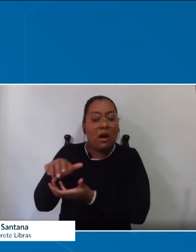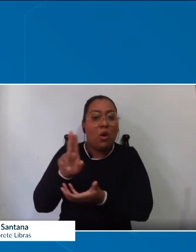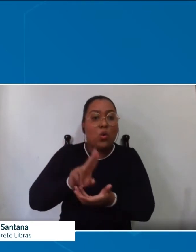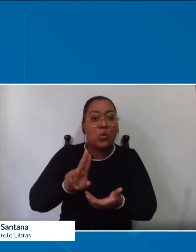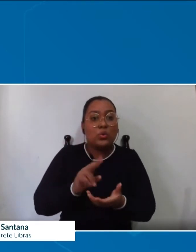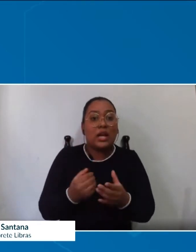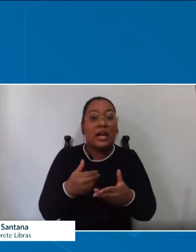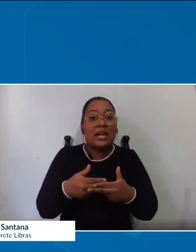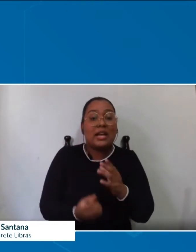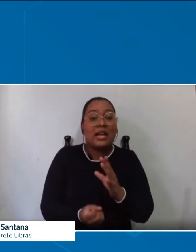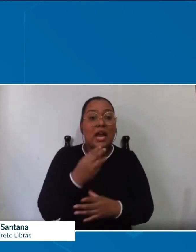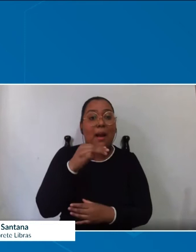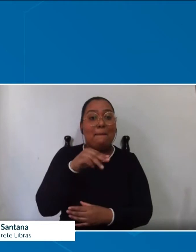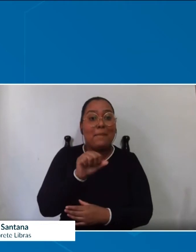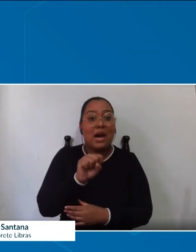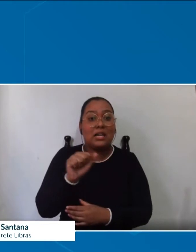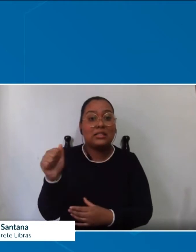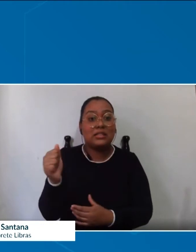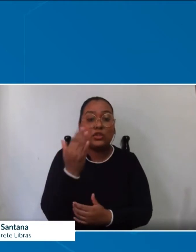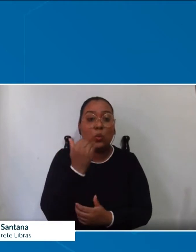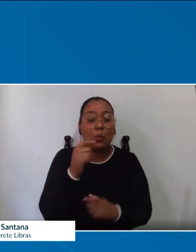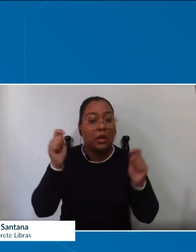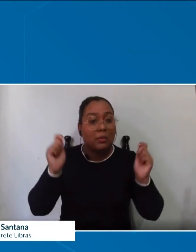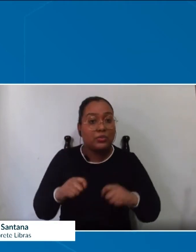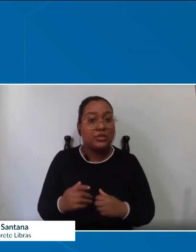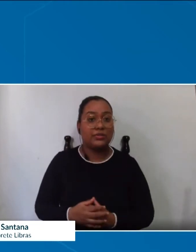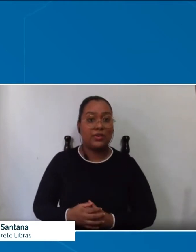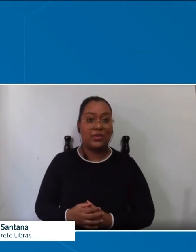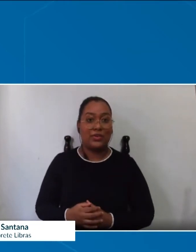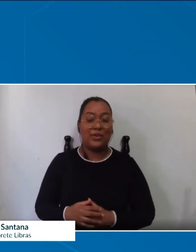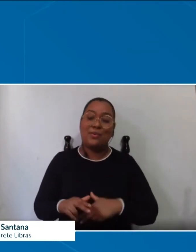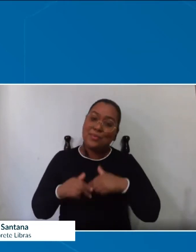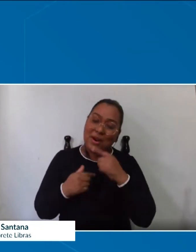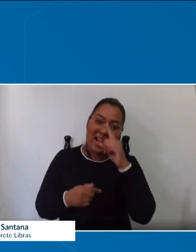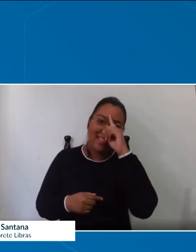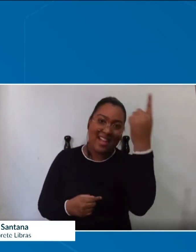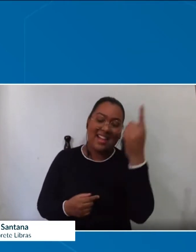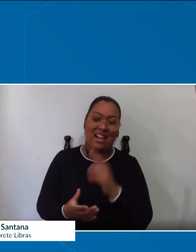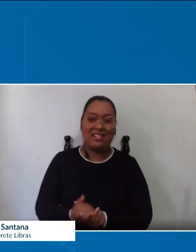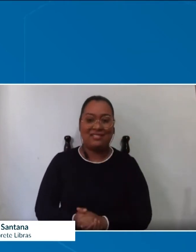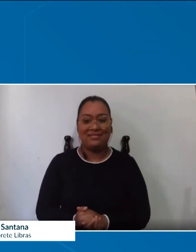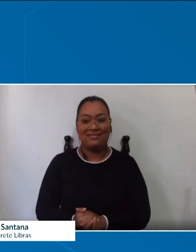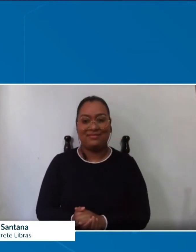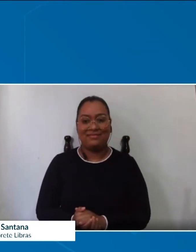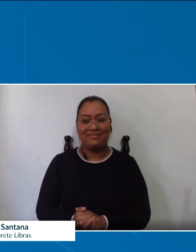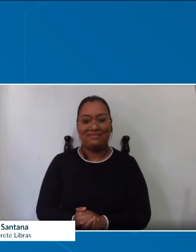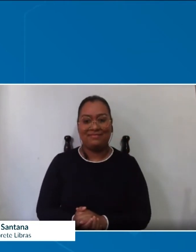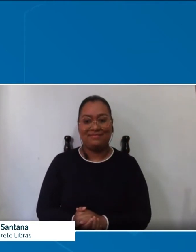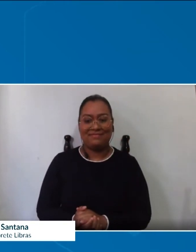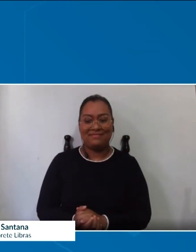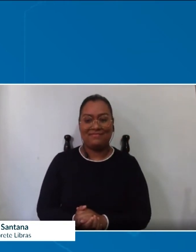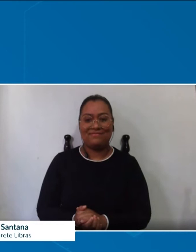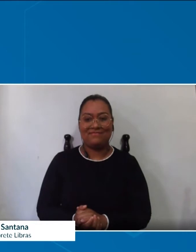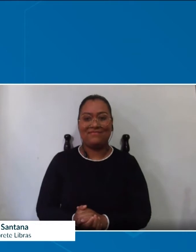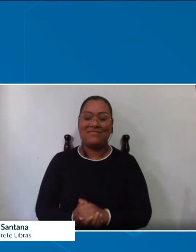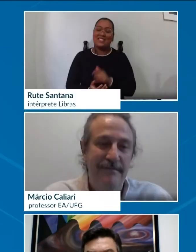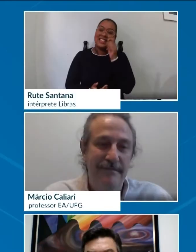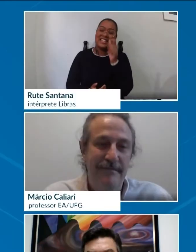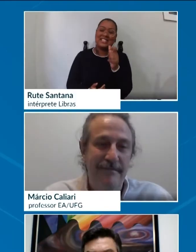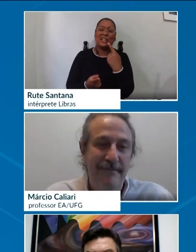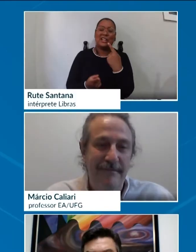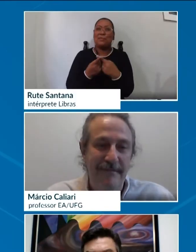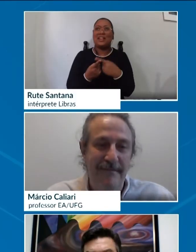bastante citado. Por quê? Porque chama atenção pela inovação. E é muito interessante, porque além